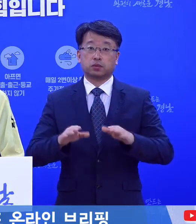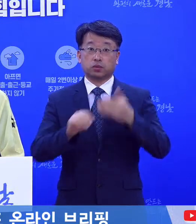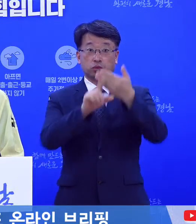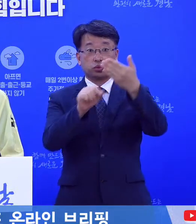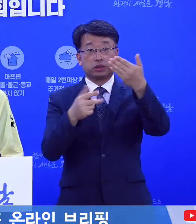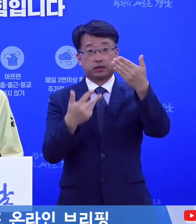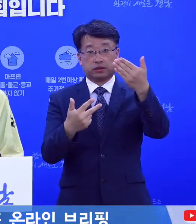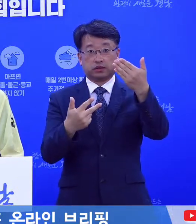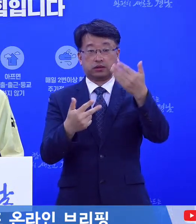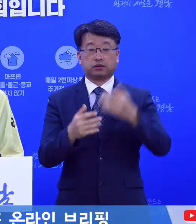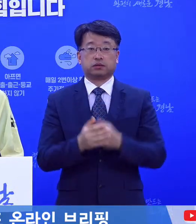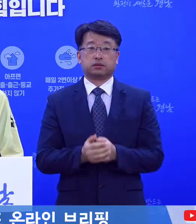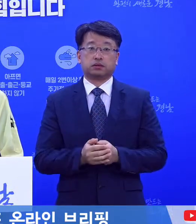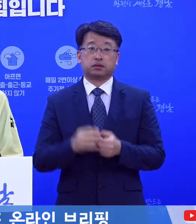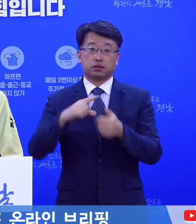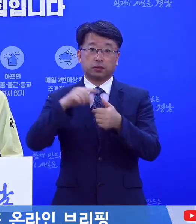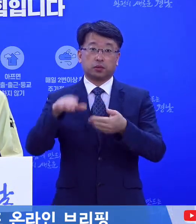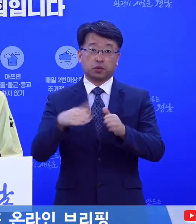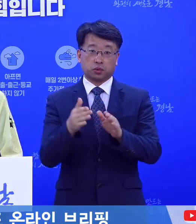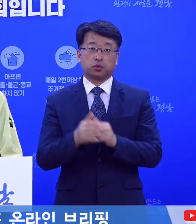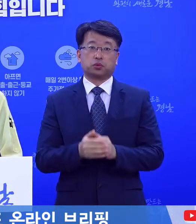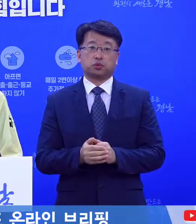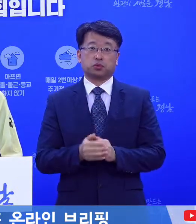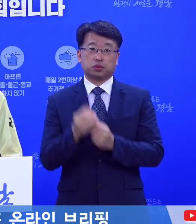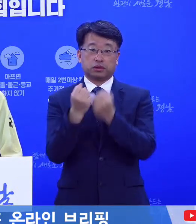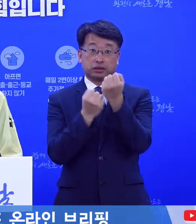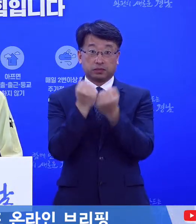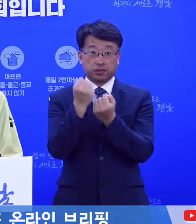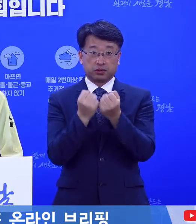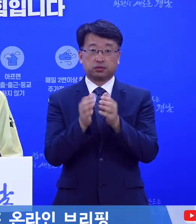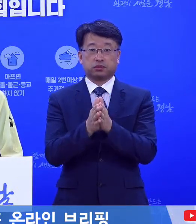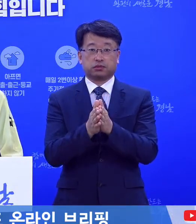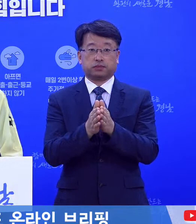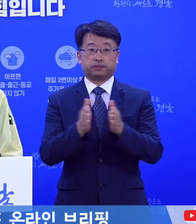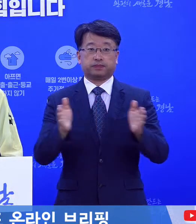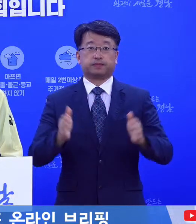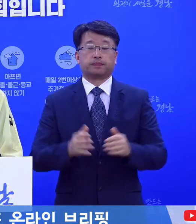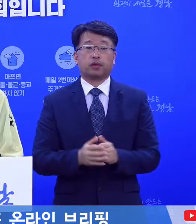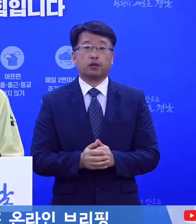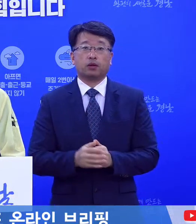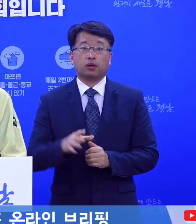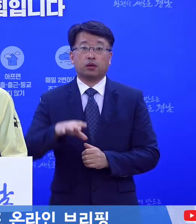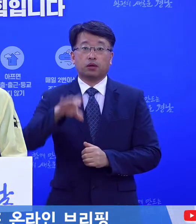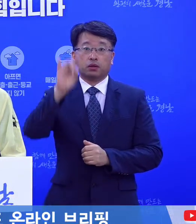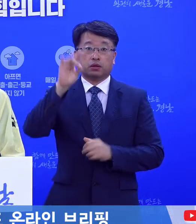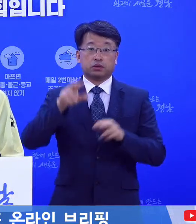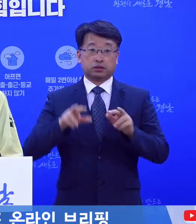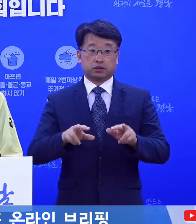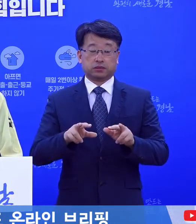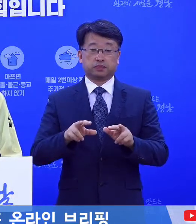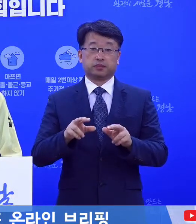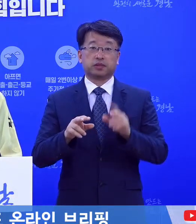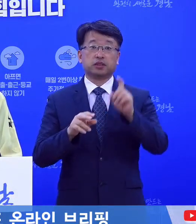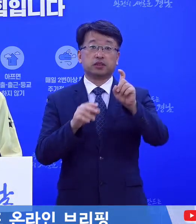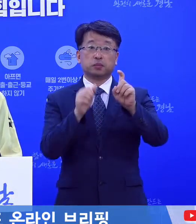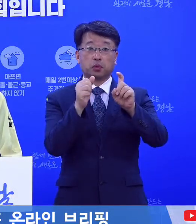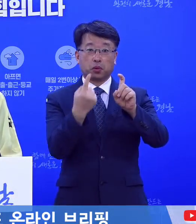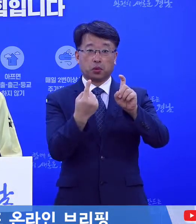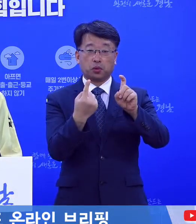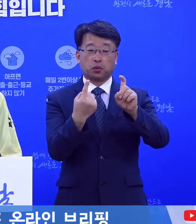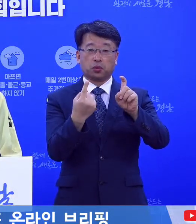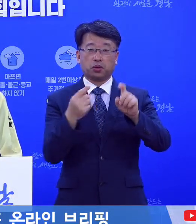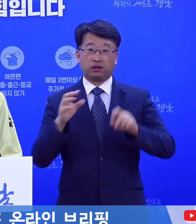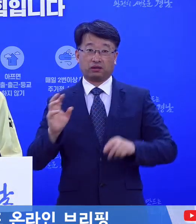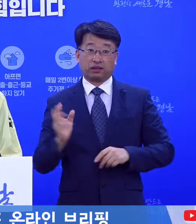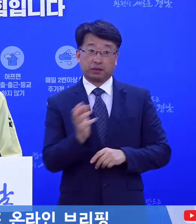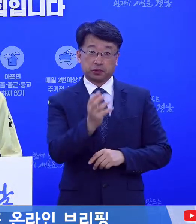9월 7일 경상남도 코로나19 관련 브리핑을 시작하겠습니다. 먼저 지금 제10호 태풍